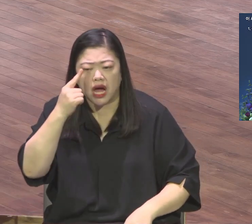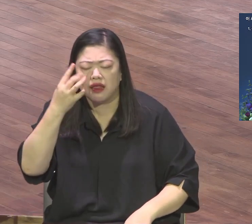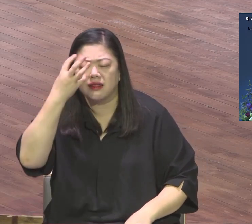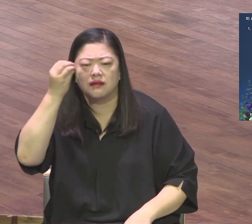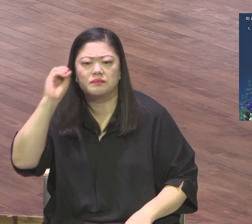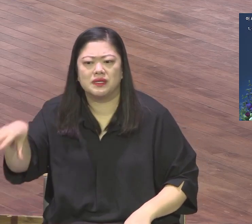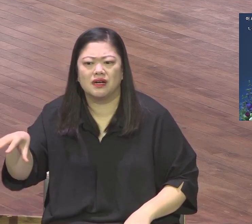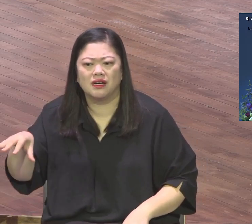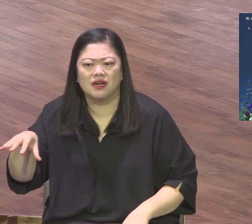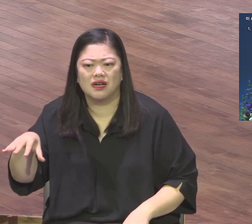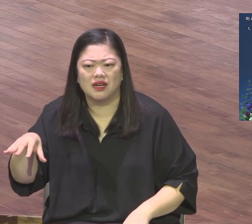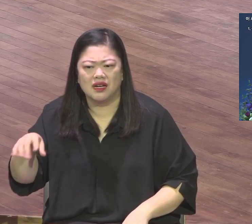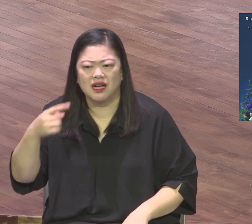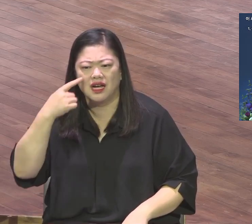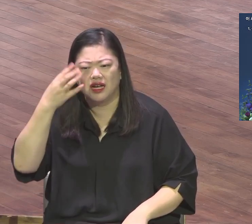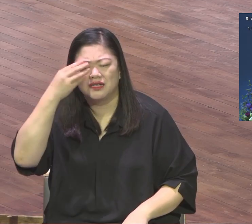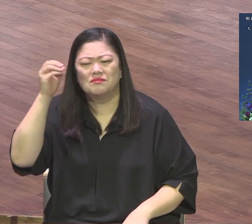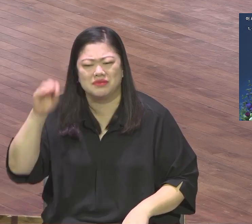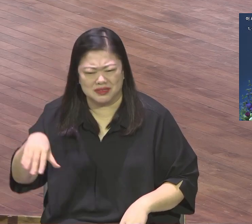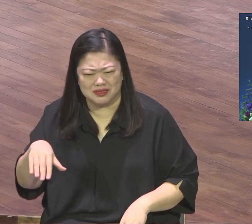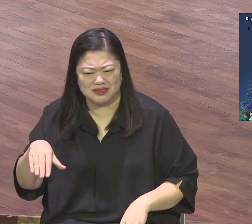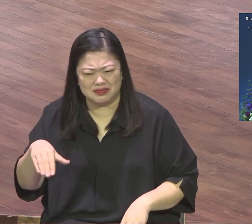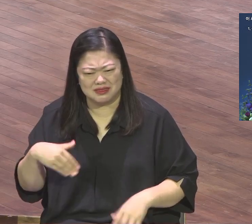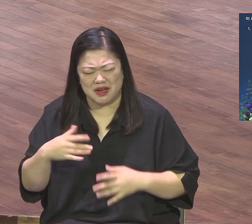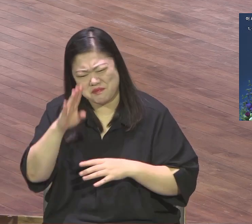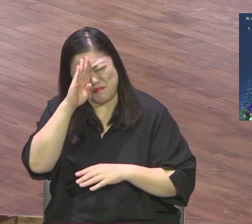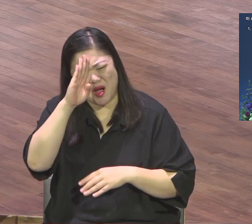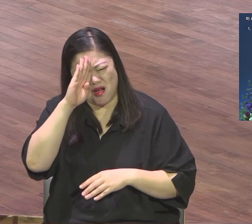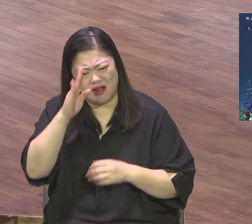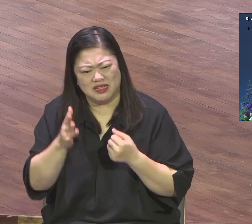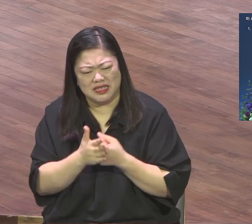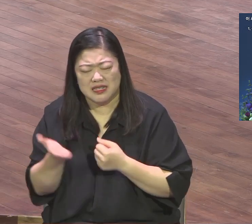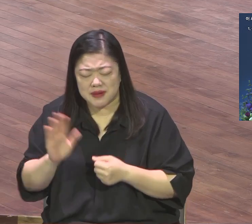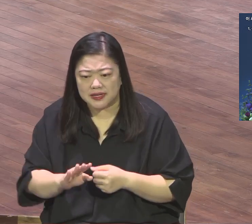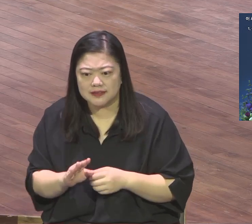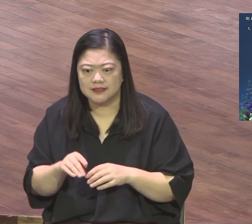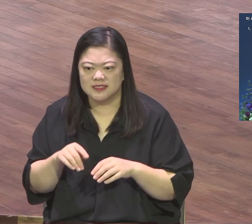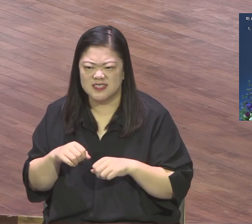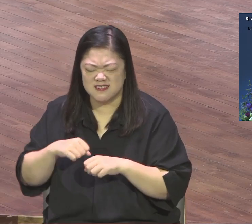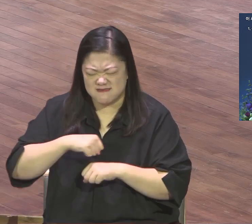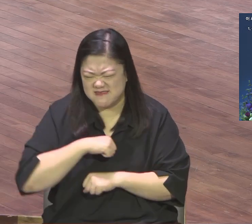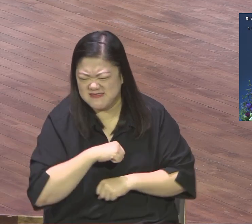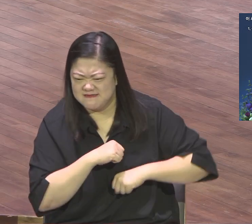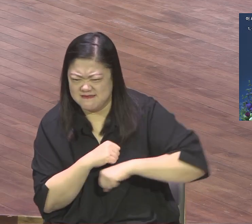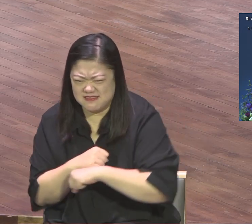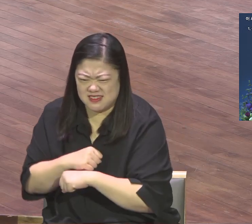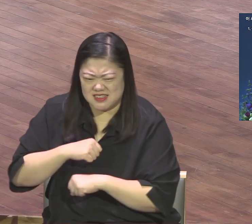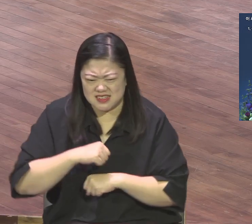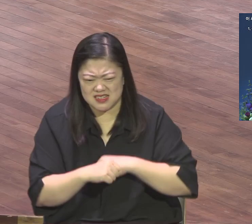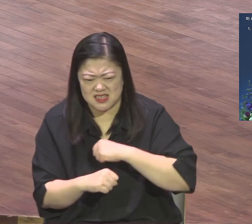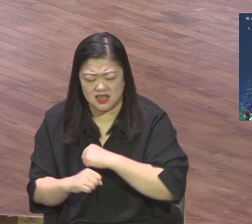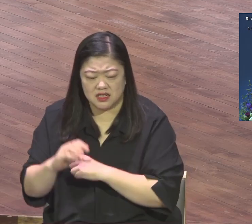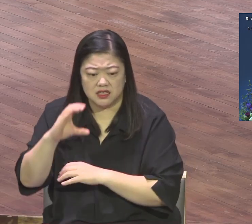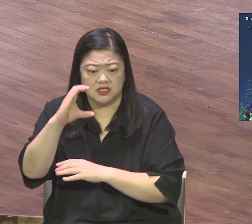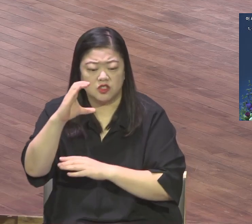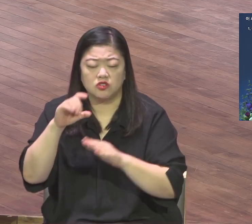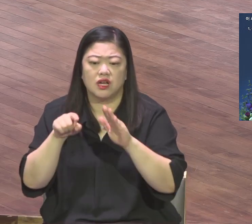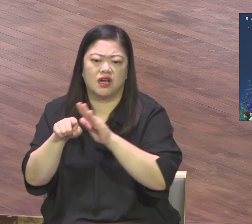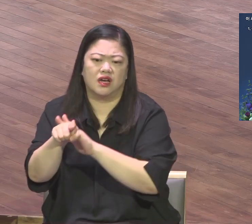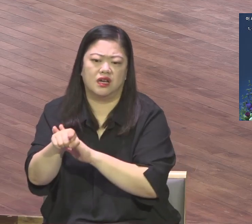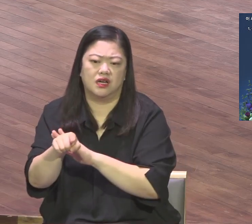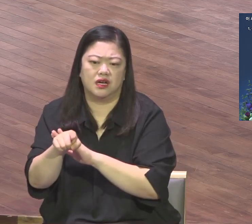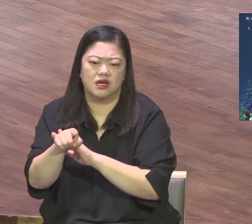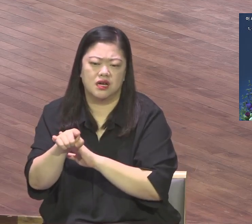그냥 목숨만 붙어있어 성당. 그렇게 성당에 가고 갔는데 구원이